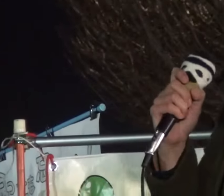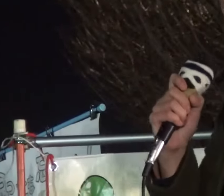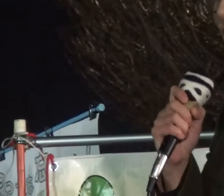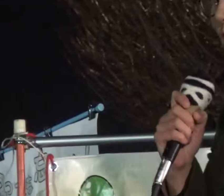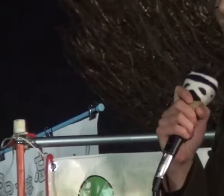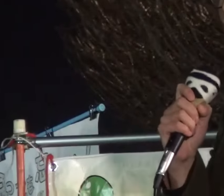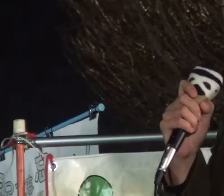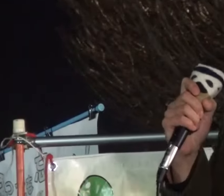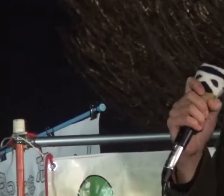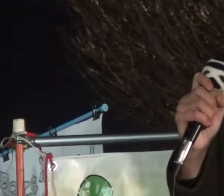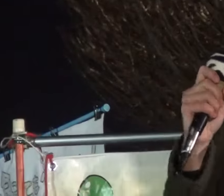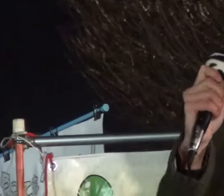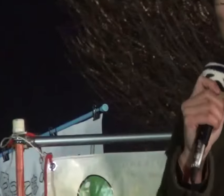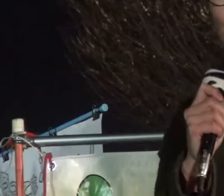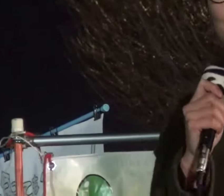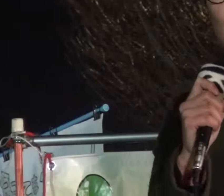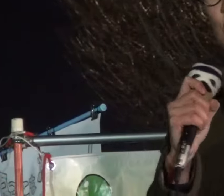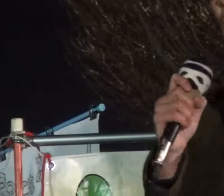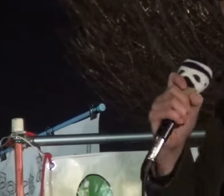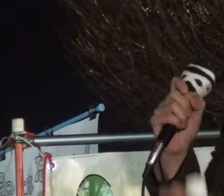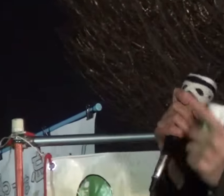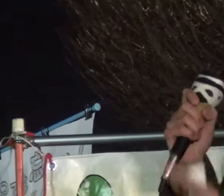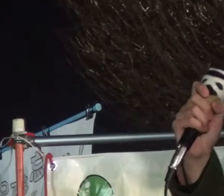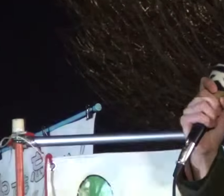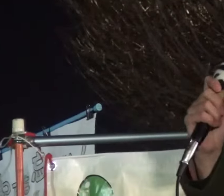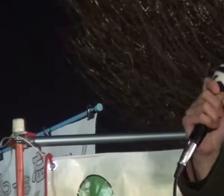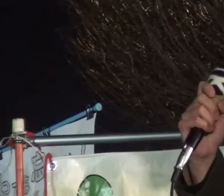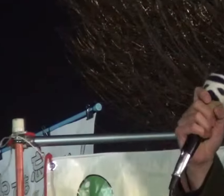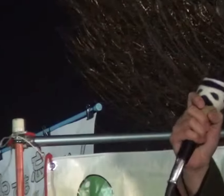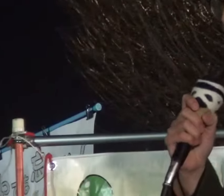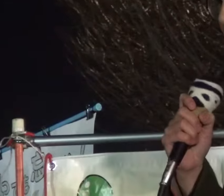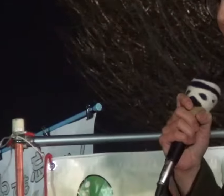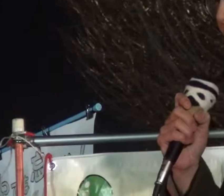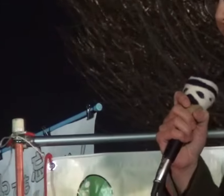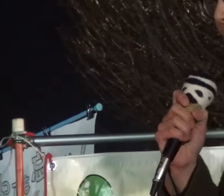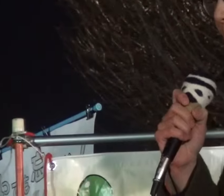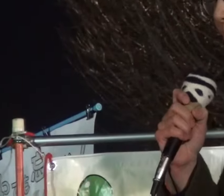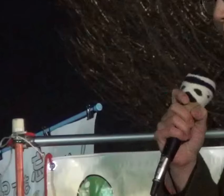宣戦布告、受けて立つ、そういう一年にしていきましょう。